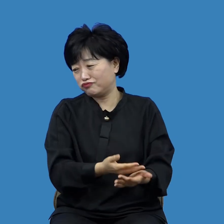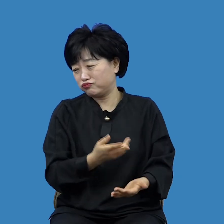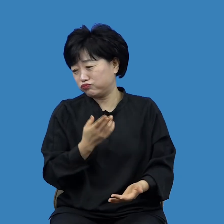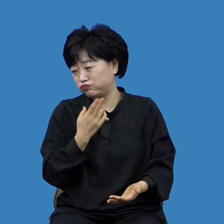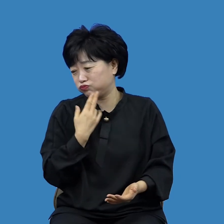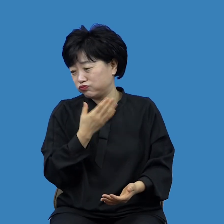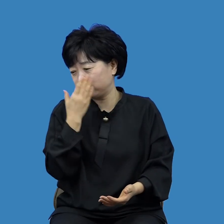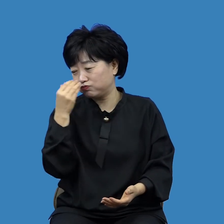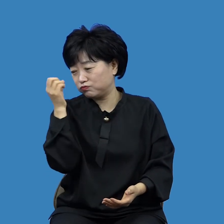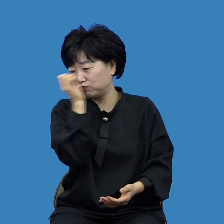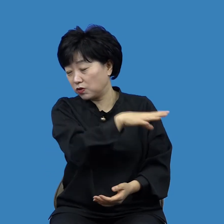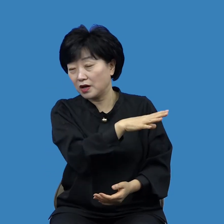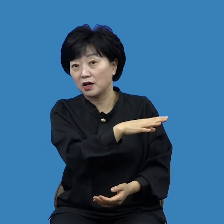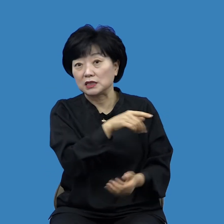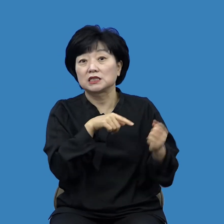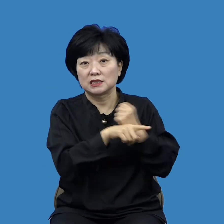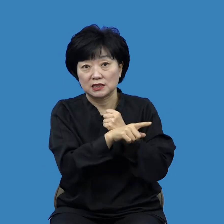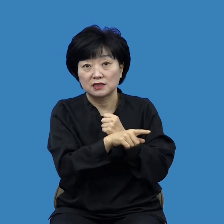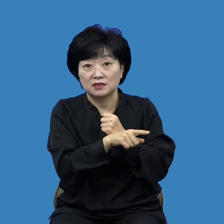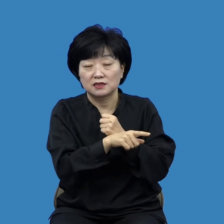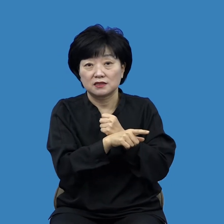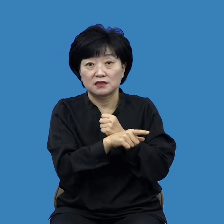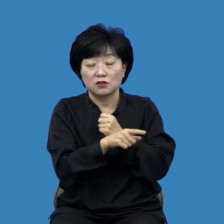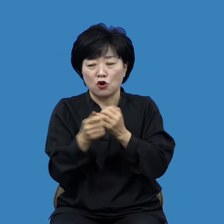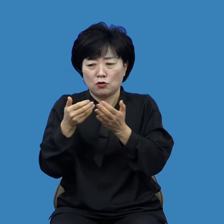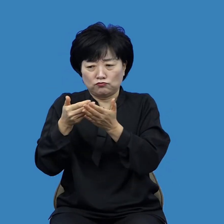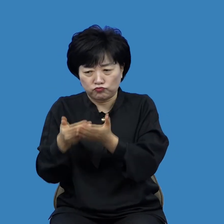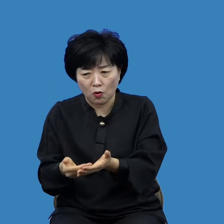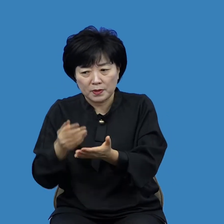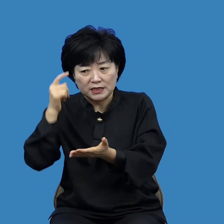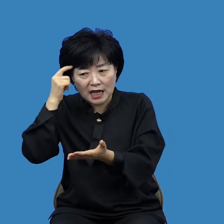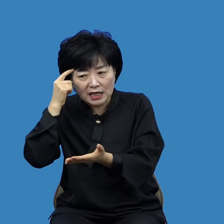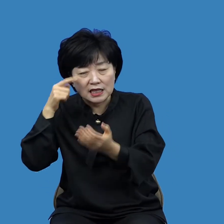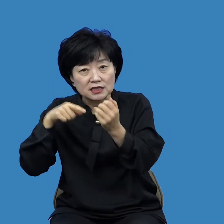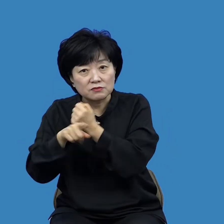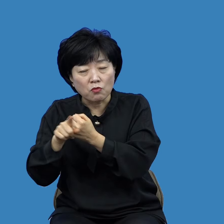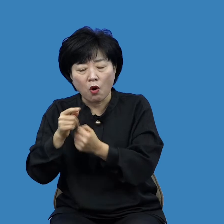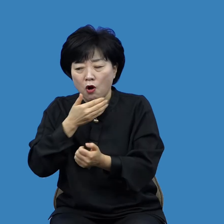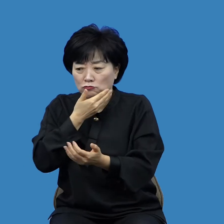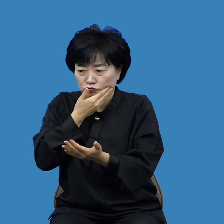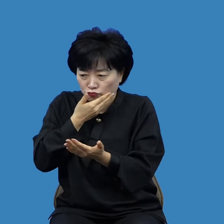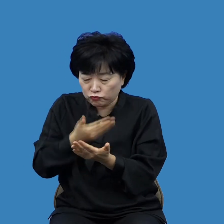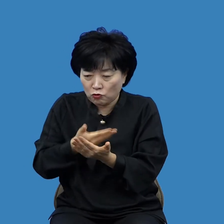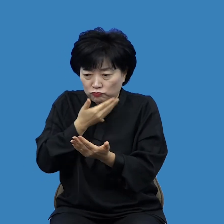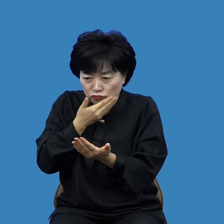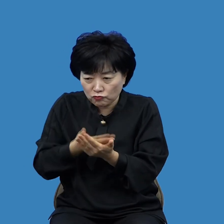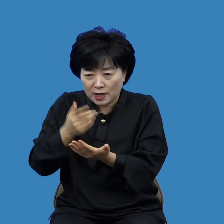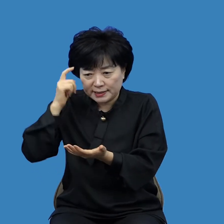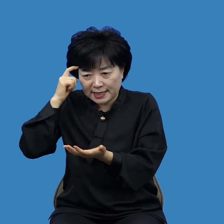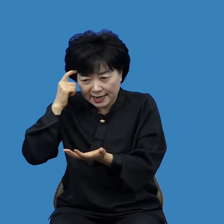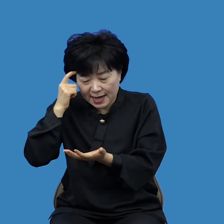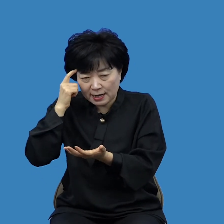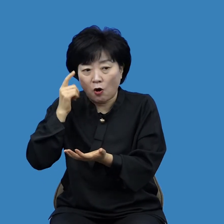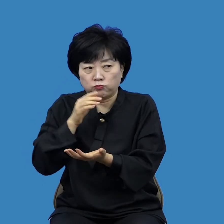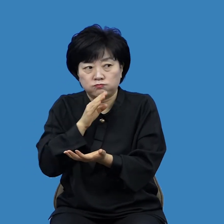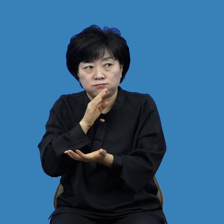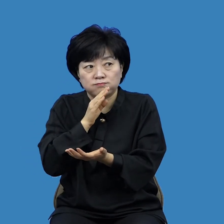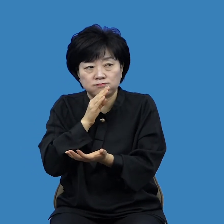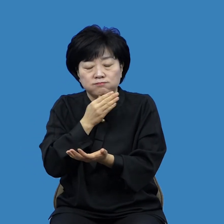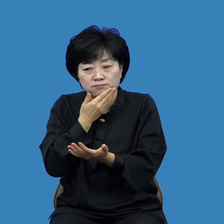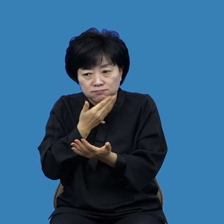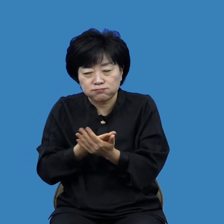뜻이지요. 그렇다면 무겁게 생각한다는 건 뭐예요? 중요하게 생각하고 비중 있게 생각하다 이런 뜻이에요. 자, 예를 들어